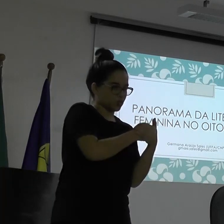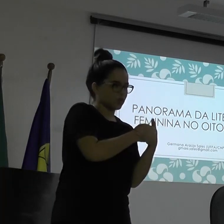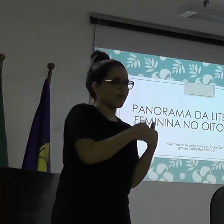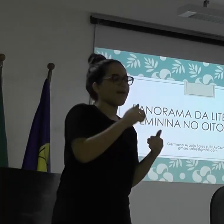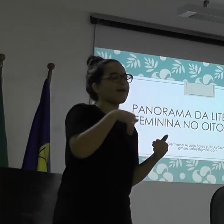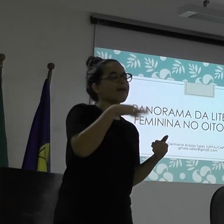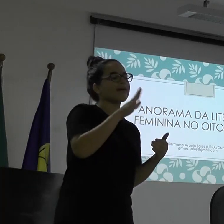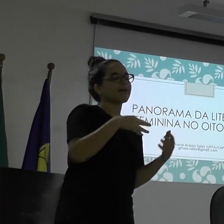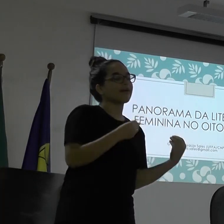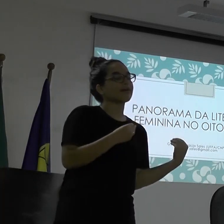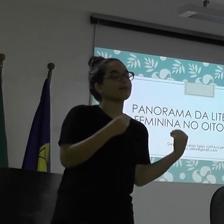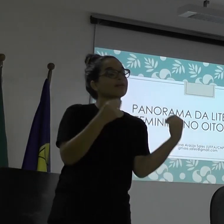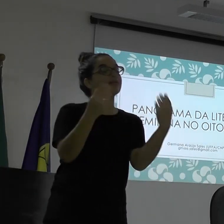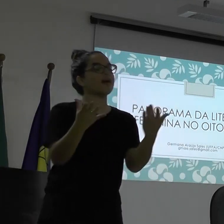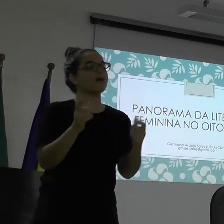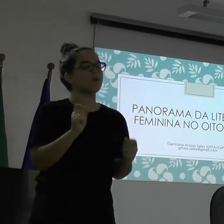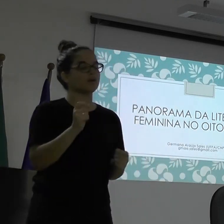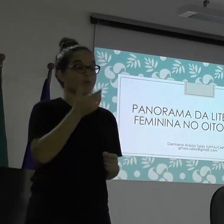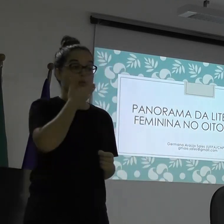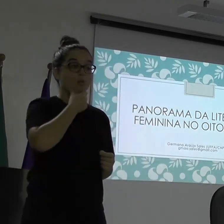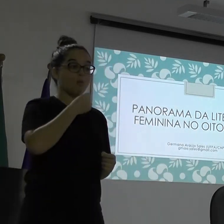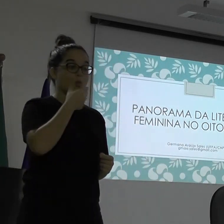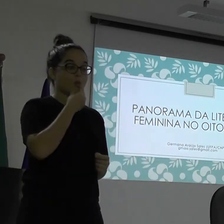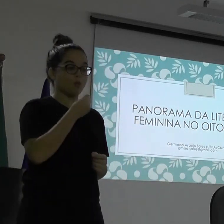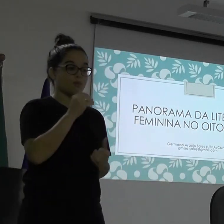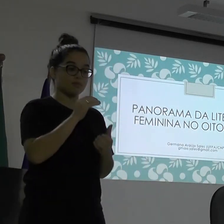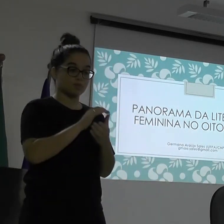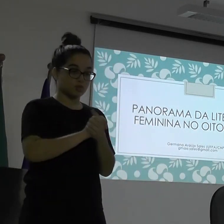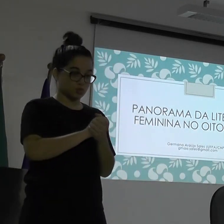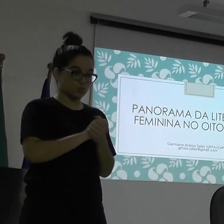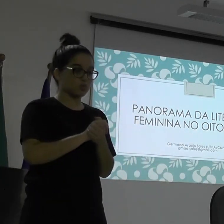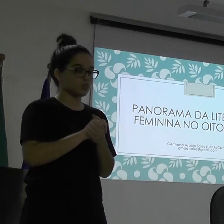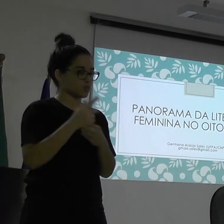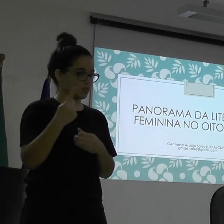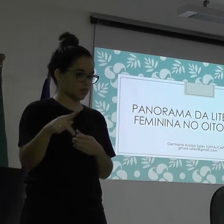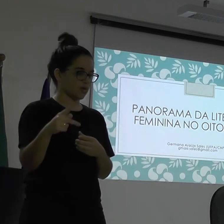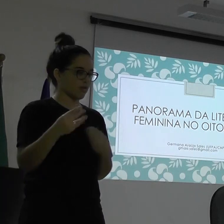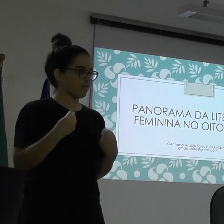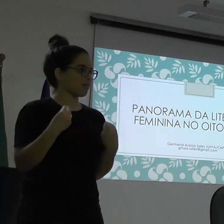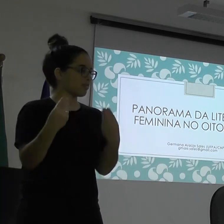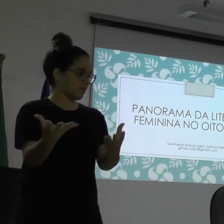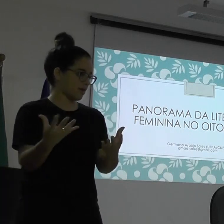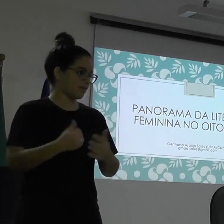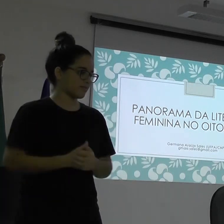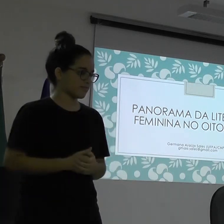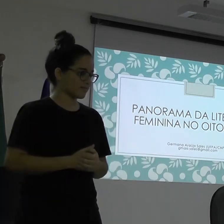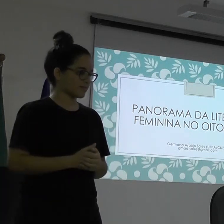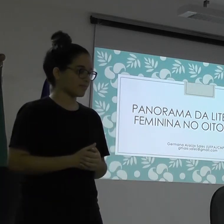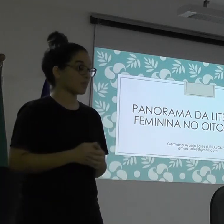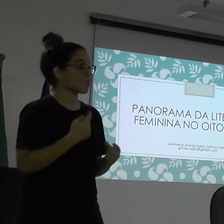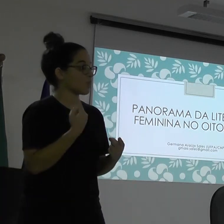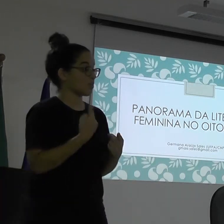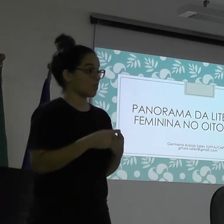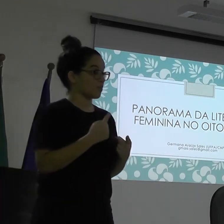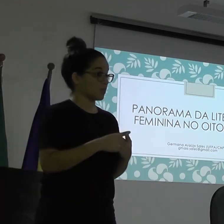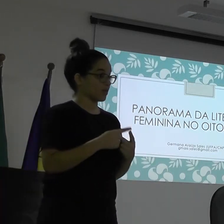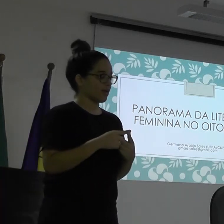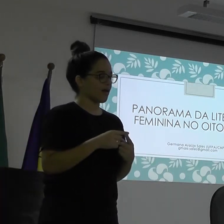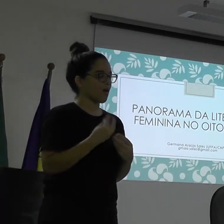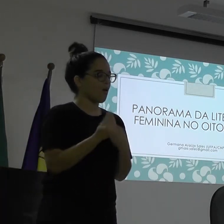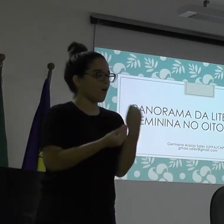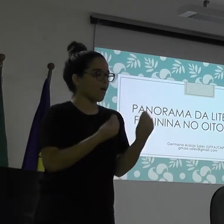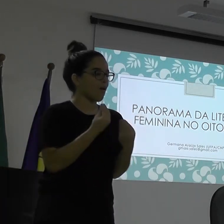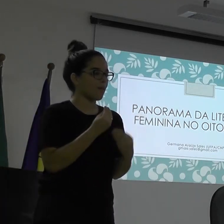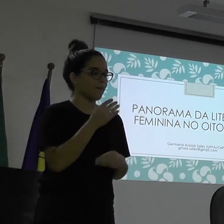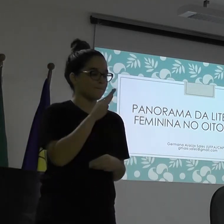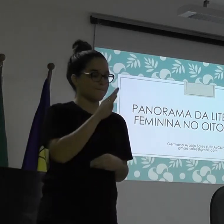os livros para ela é o marido do gabinete de leitura. Tanto é que o instrumento de sedução